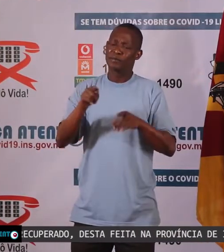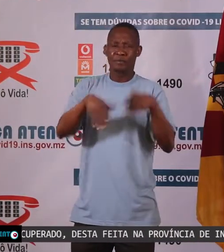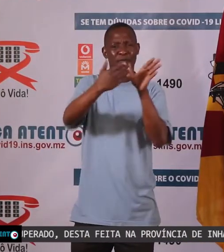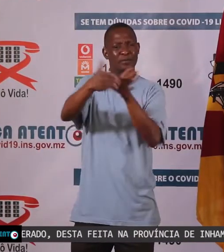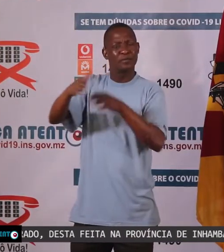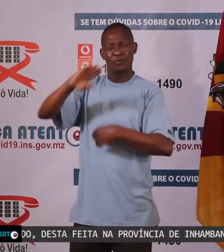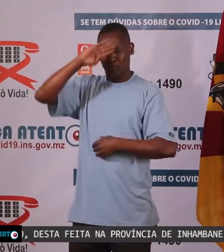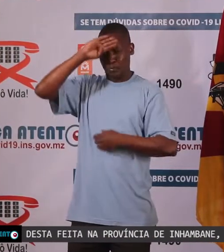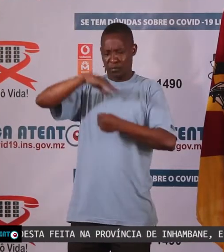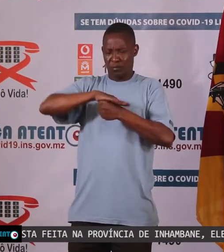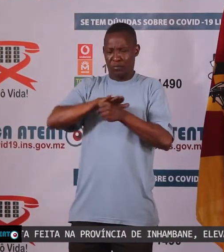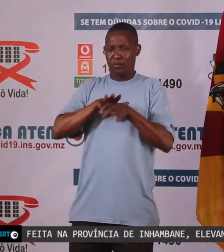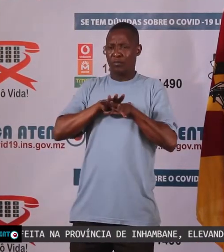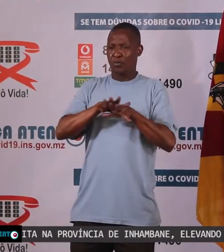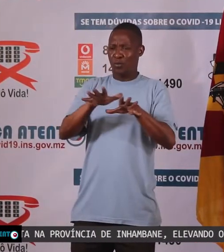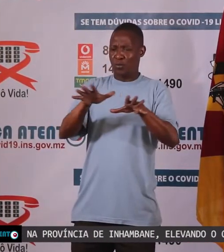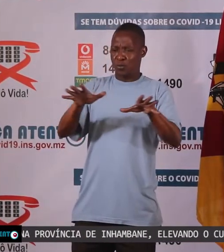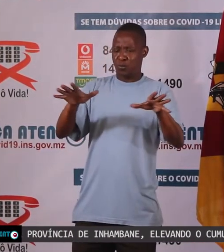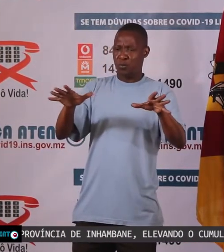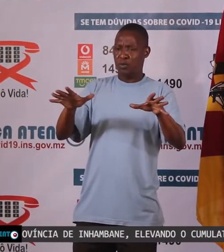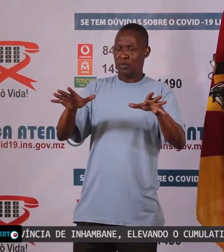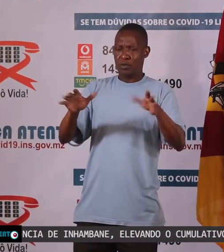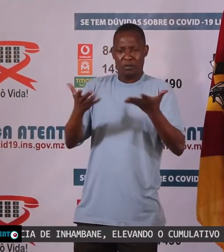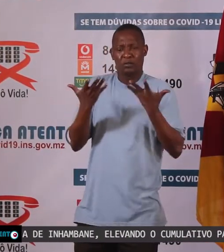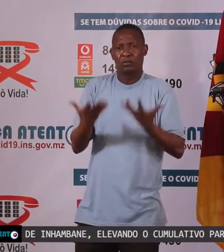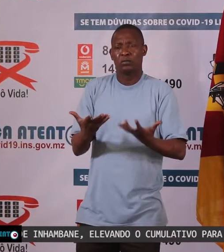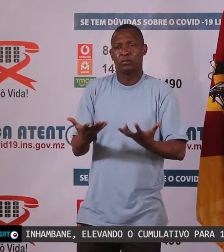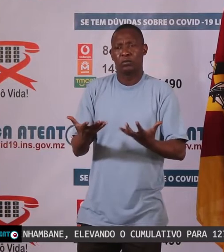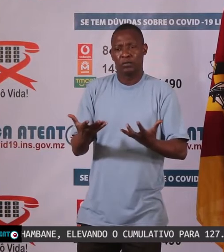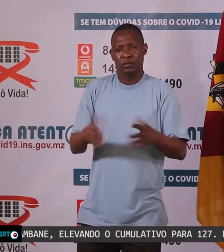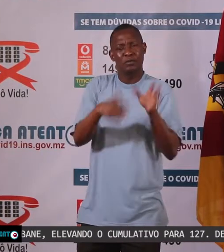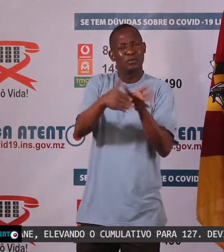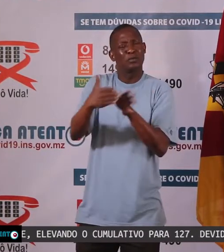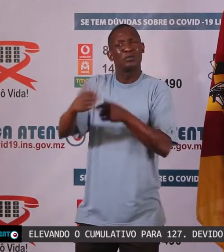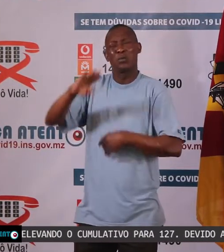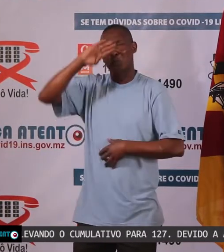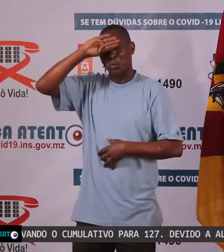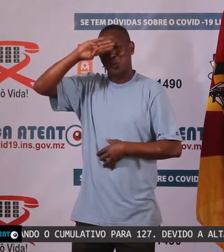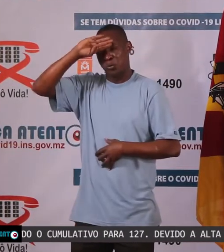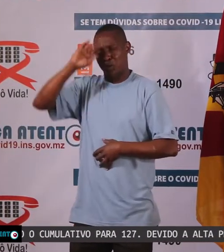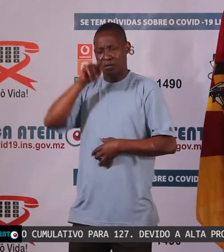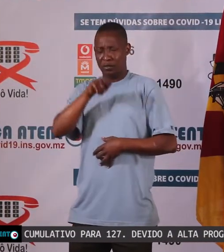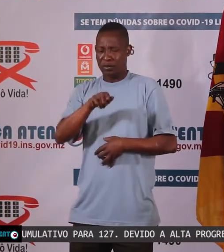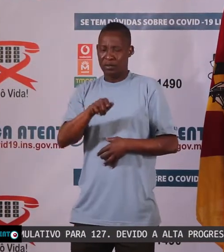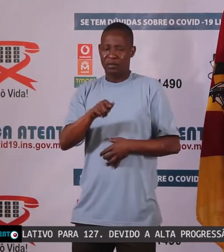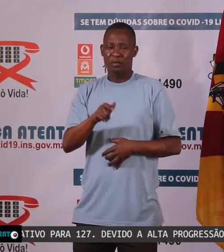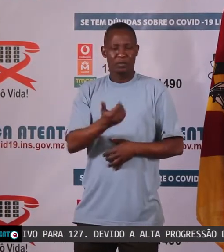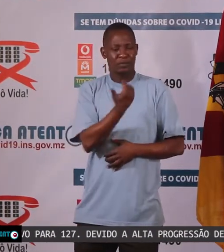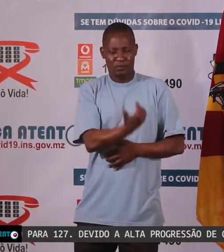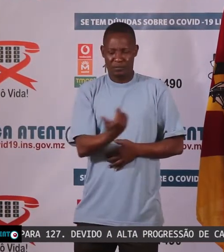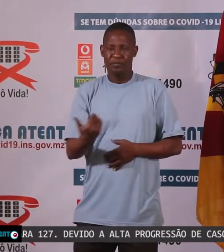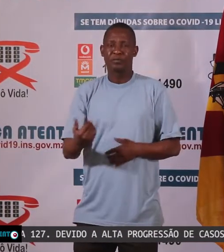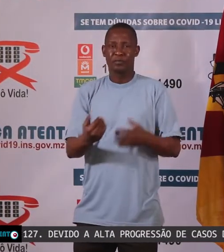de Covid-19, sendo que atualmente a proporção de casos em crianças dos 0 aos 9